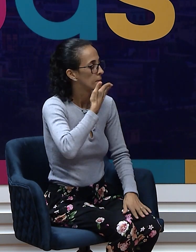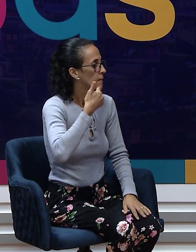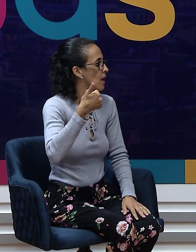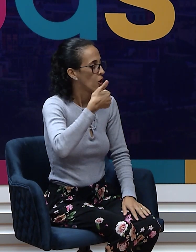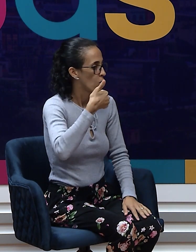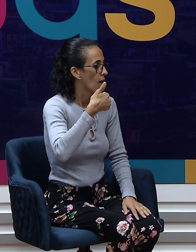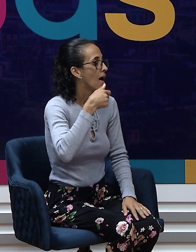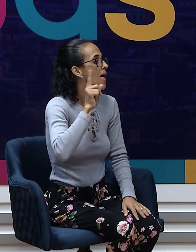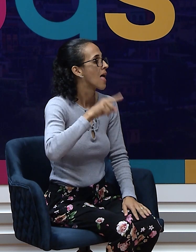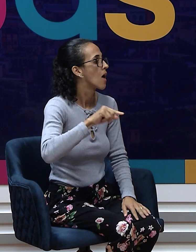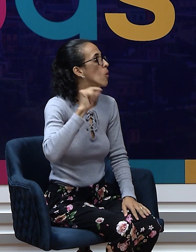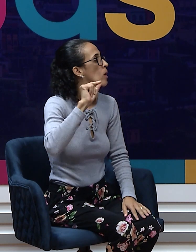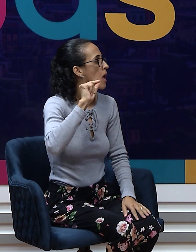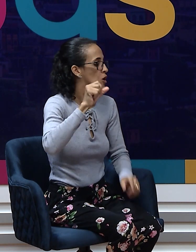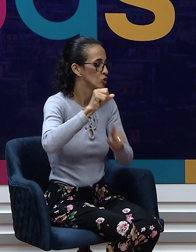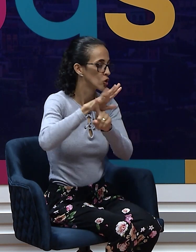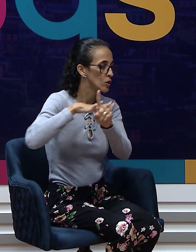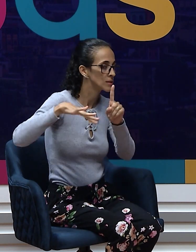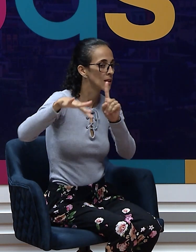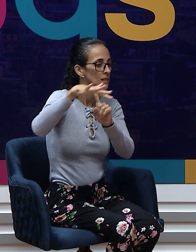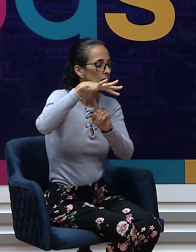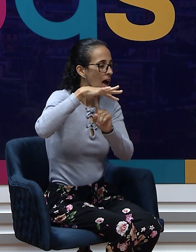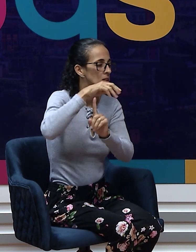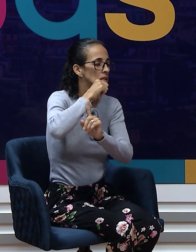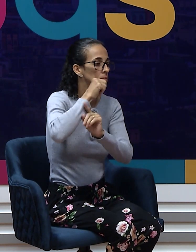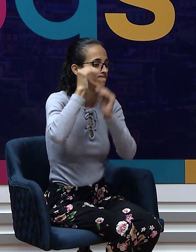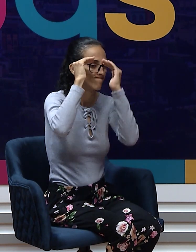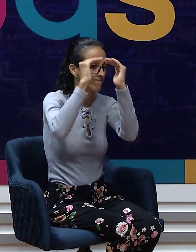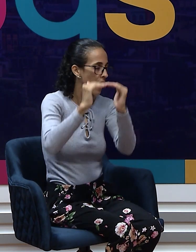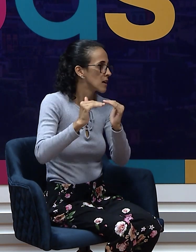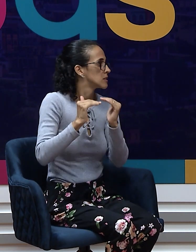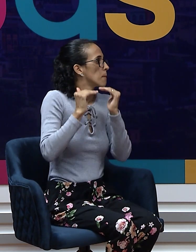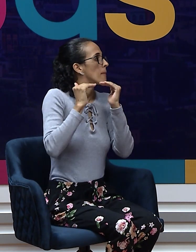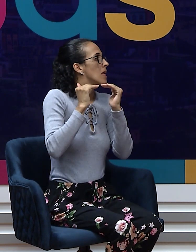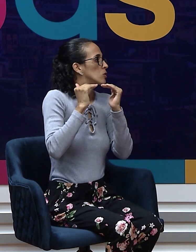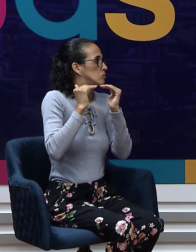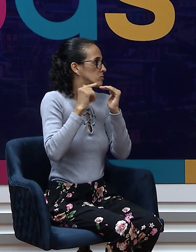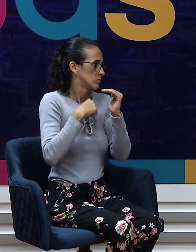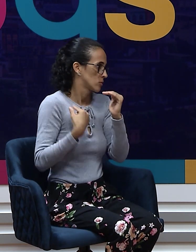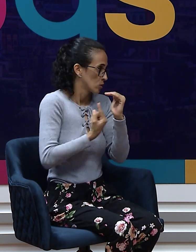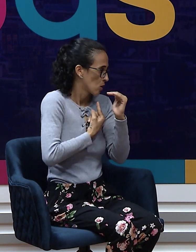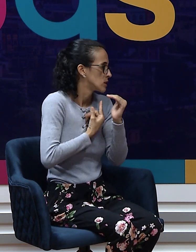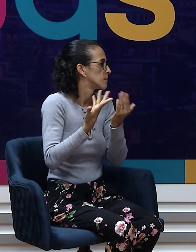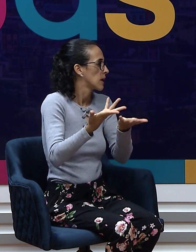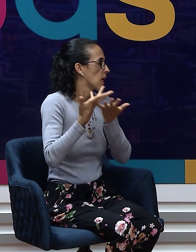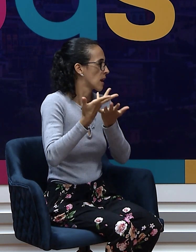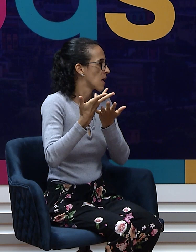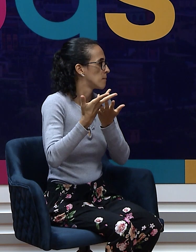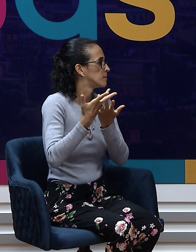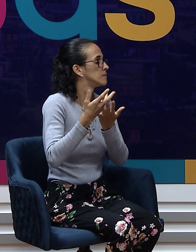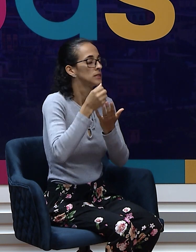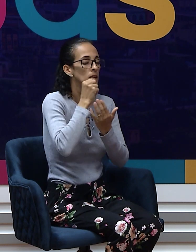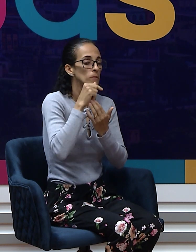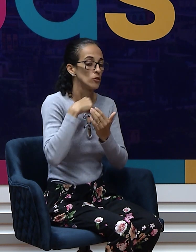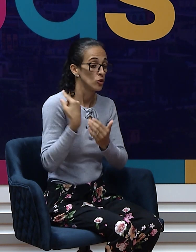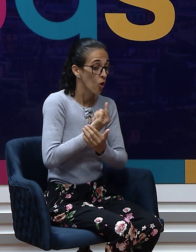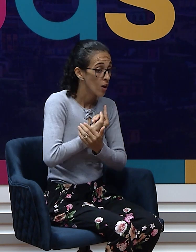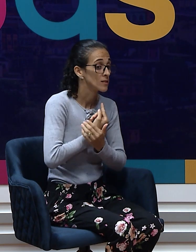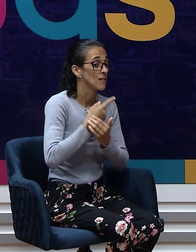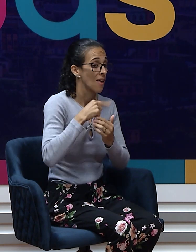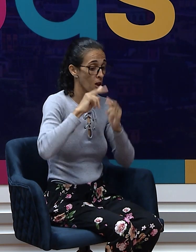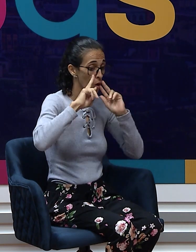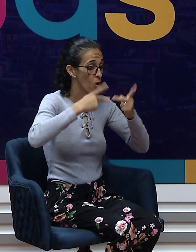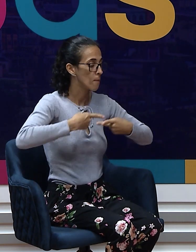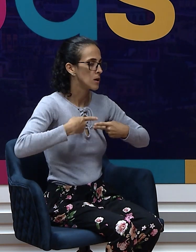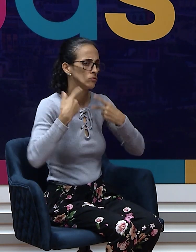Bom, precisa melhorar o quê? A sociedade precisa muitas das vezes respeitar a comunidade